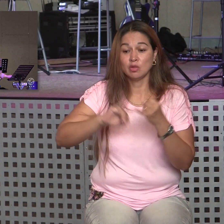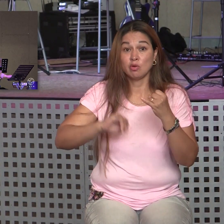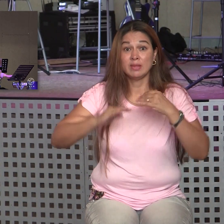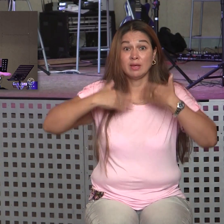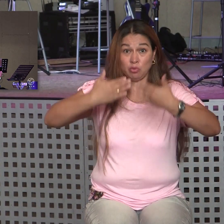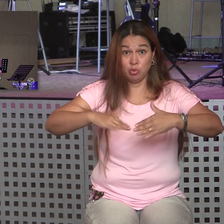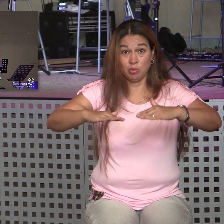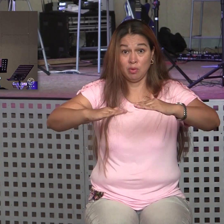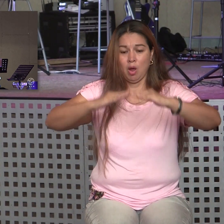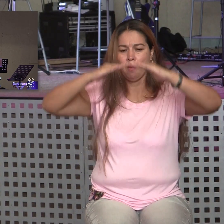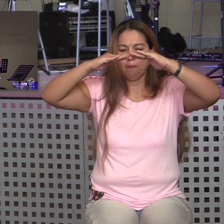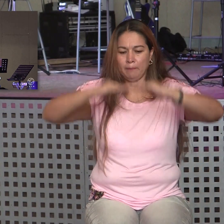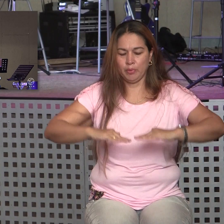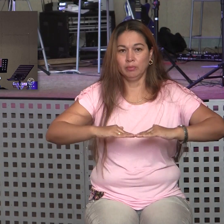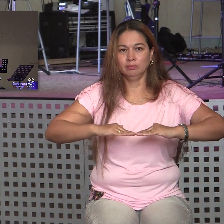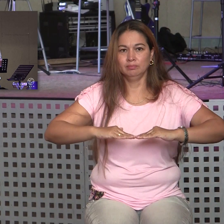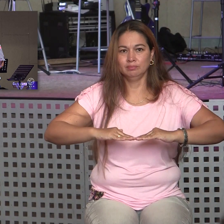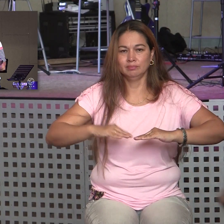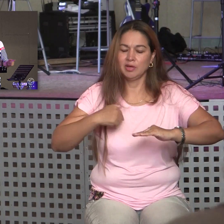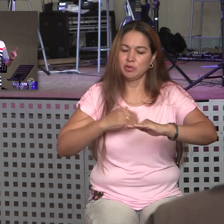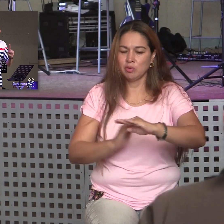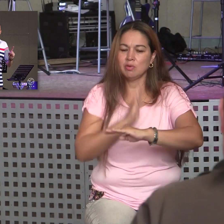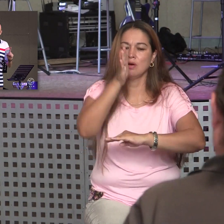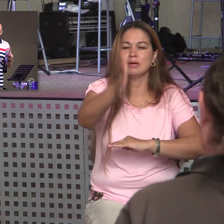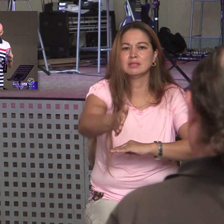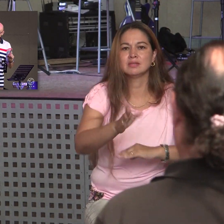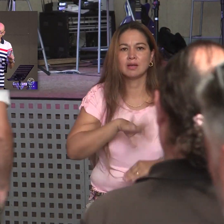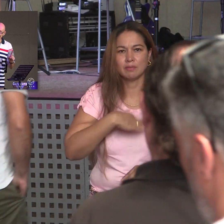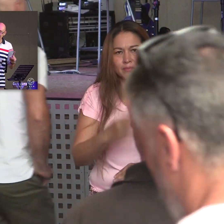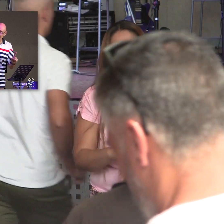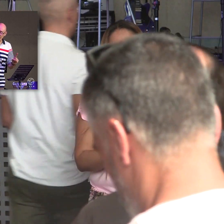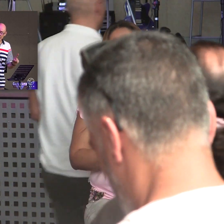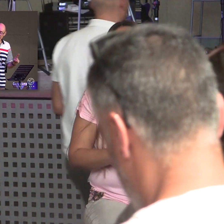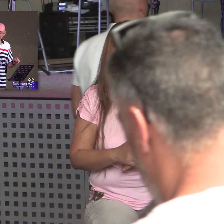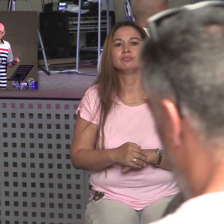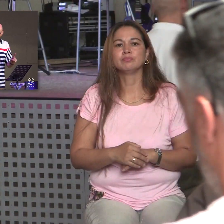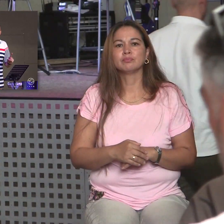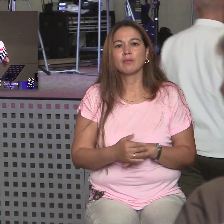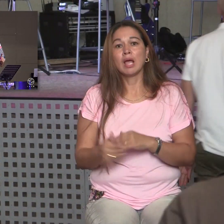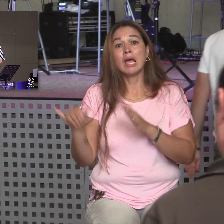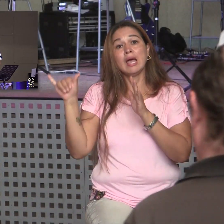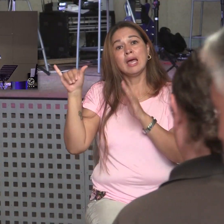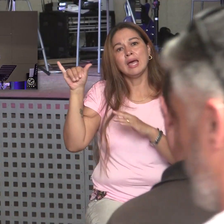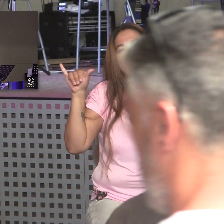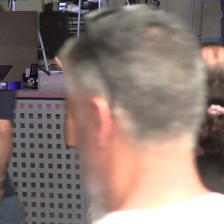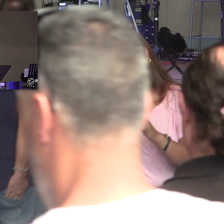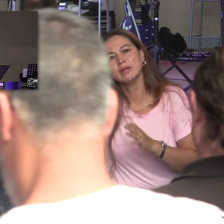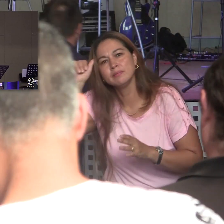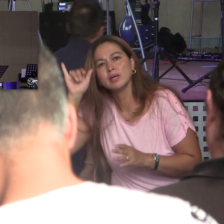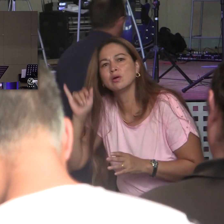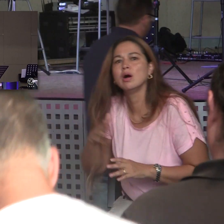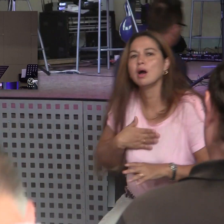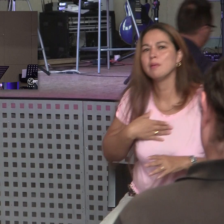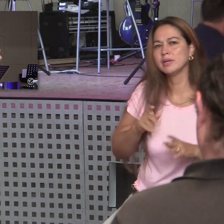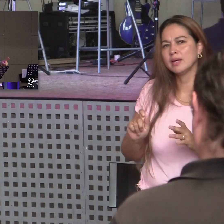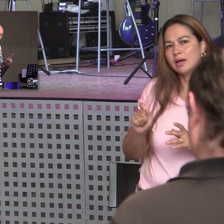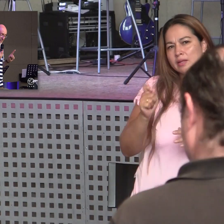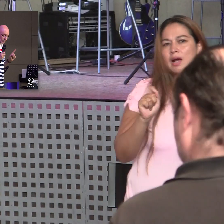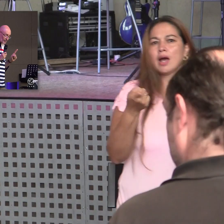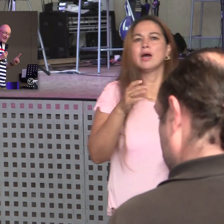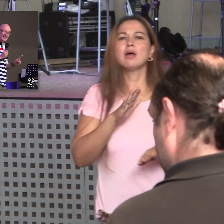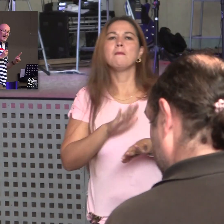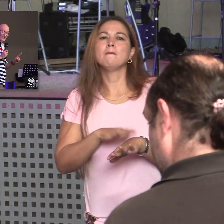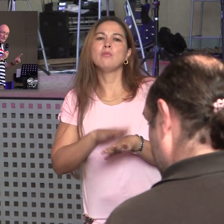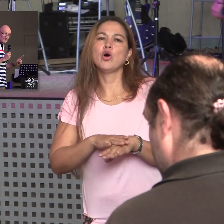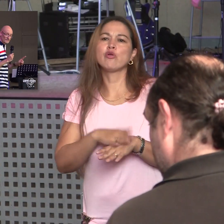ya. El enemigo no nos está atacando por los errores de